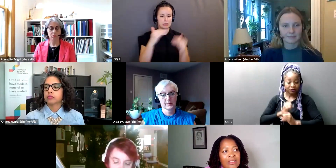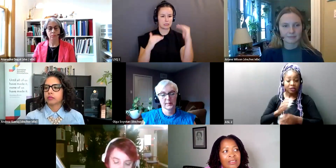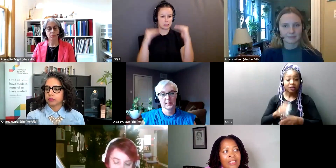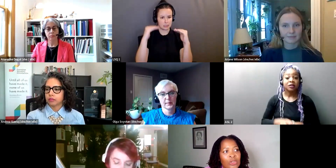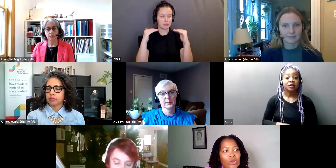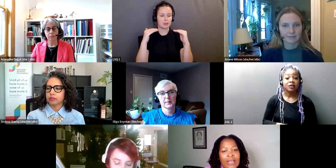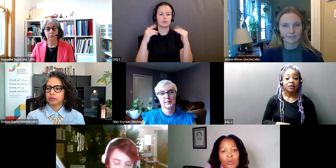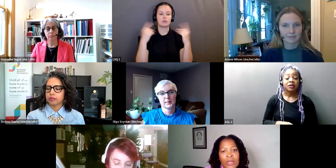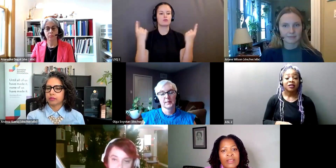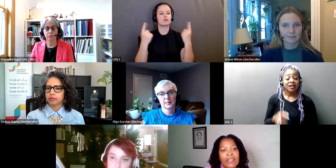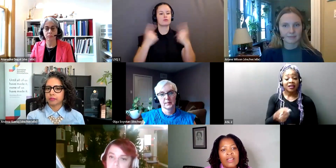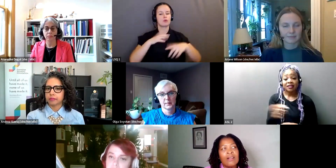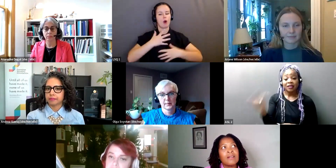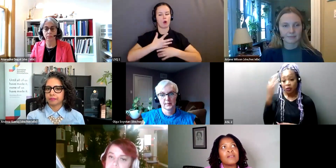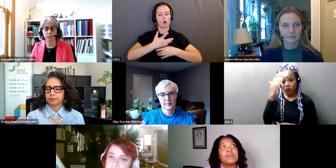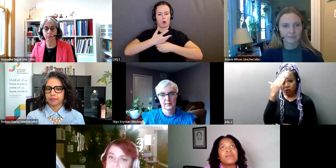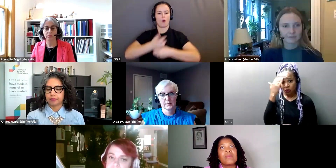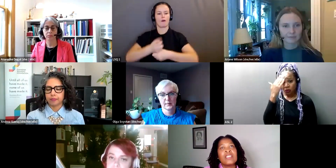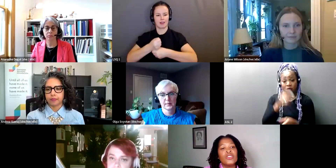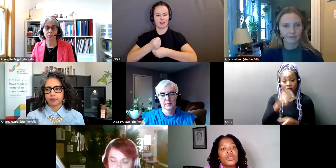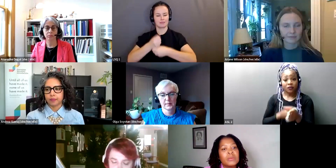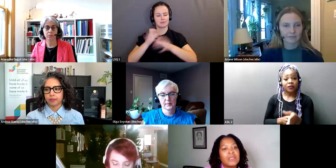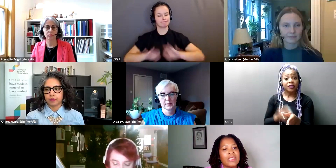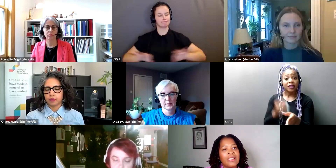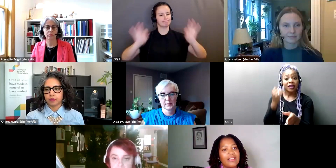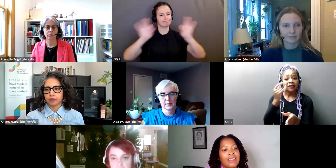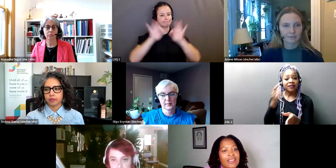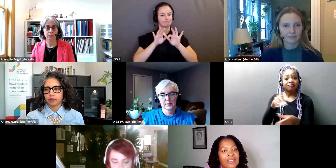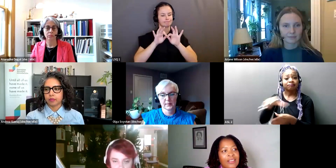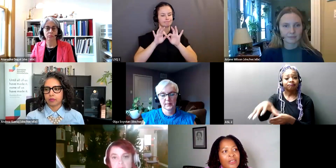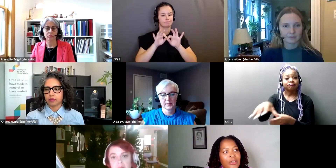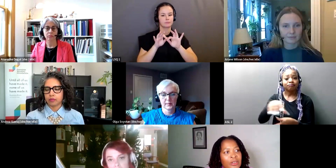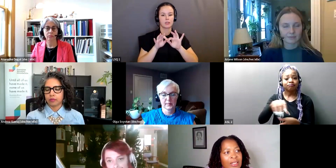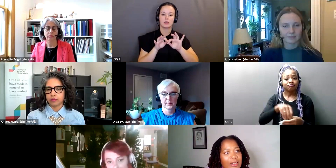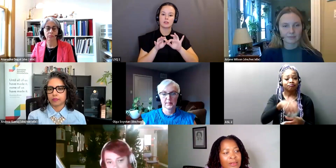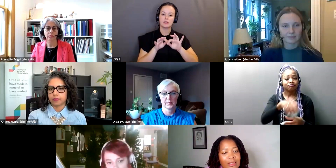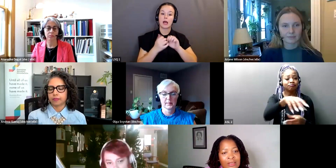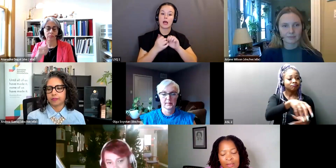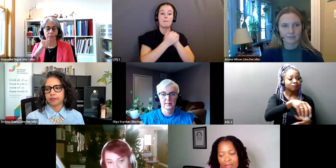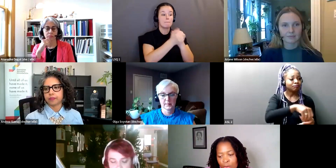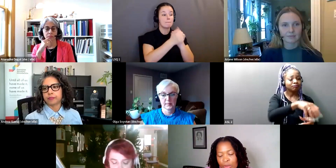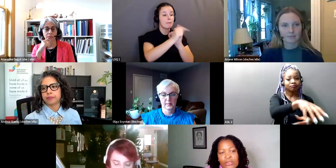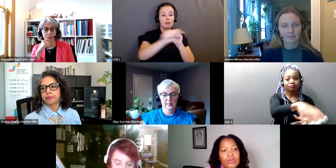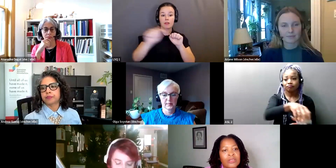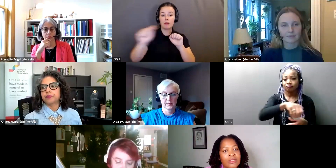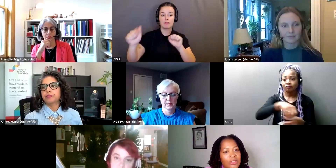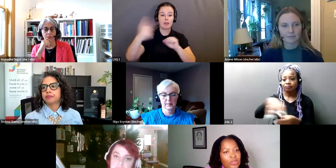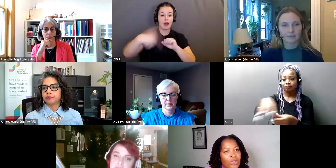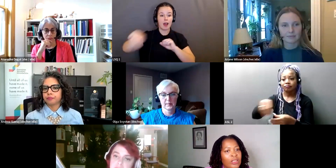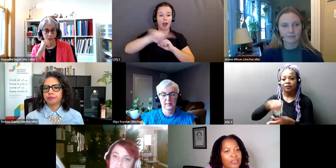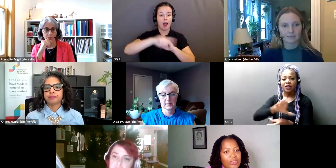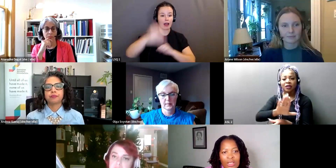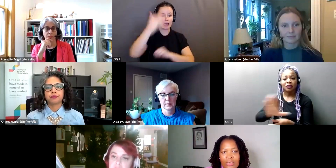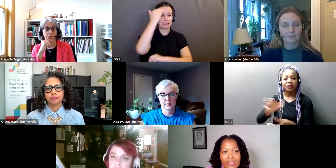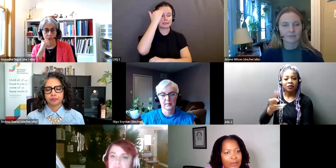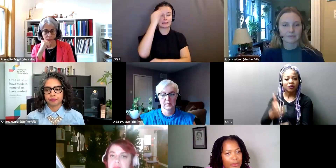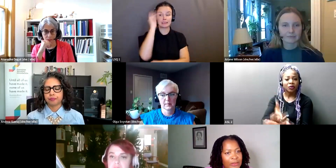une dimension de confiance qui est très importante. Et ces partenaires savent que lorsqu'ils et elles